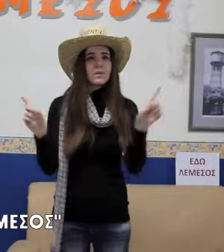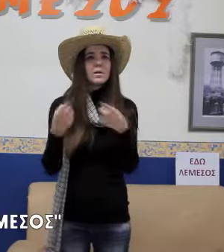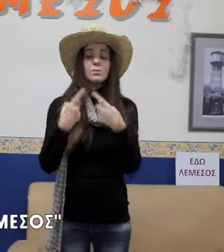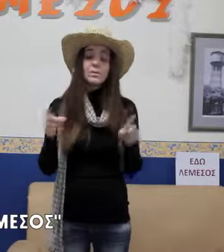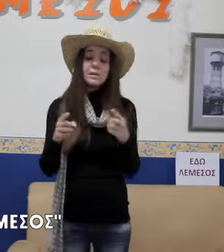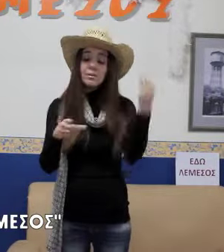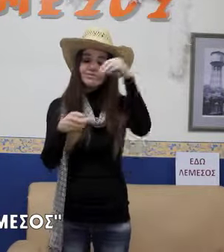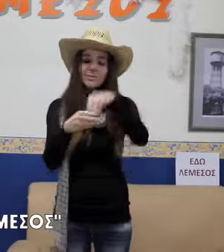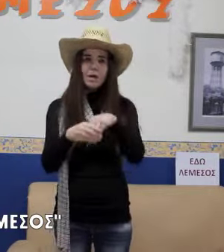εργαστήρι της επιλογής,